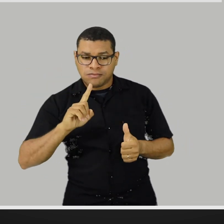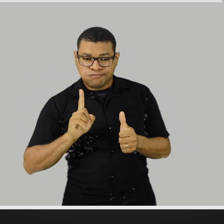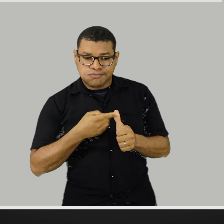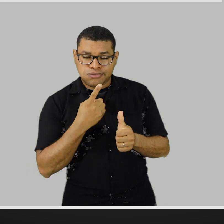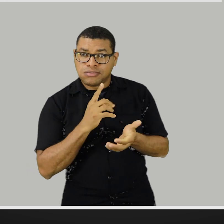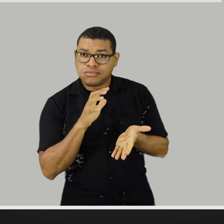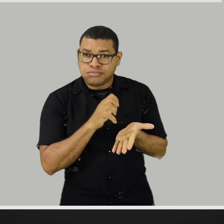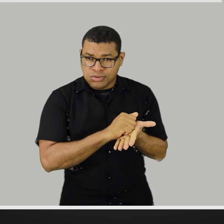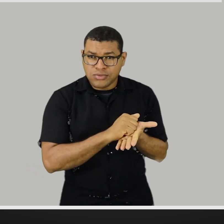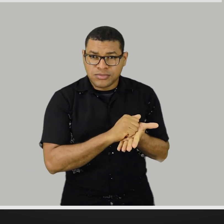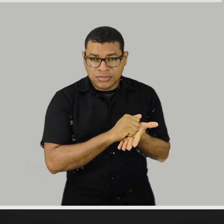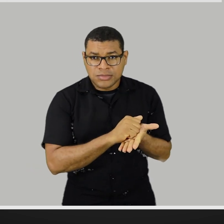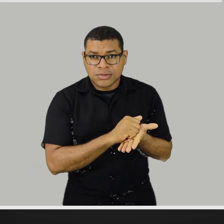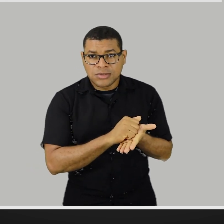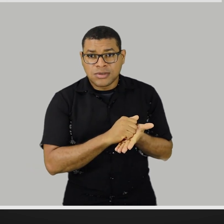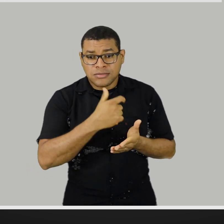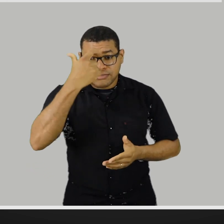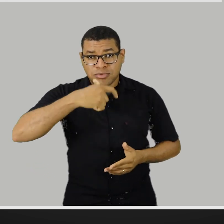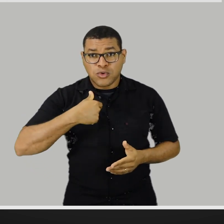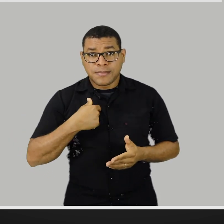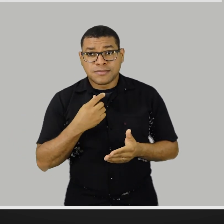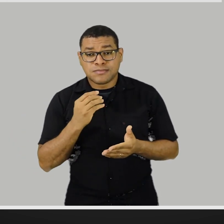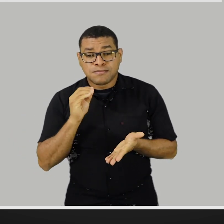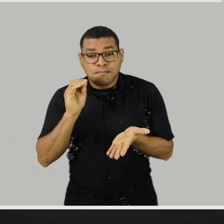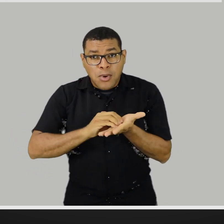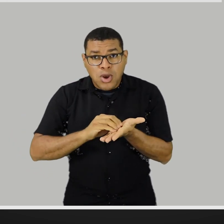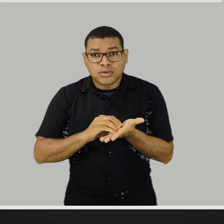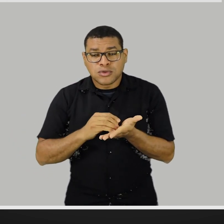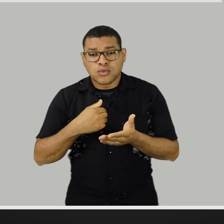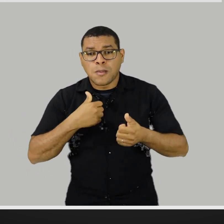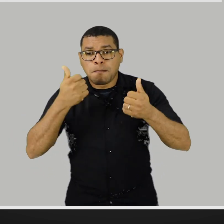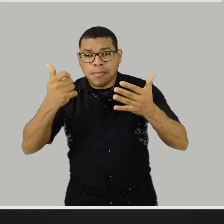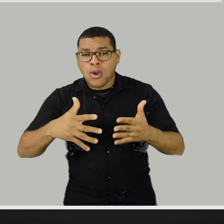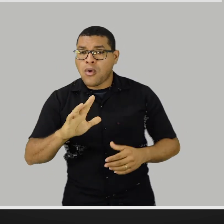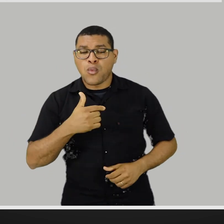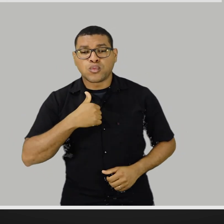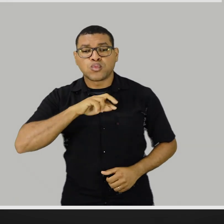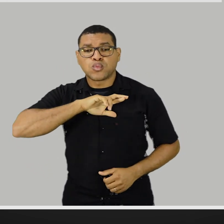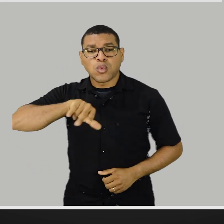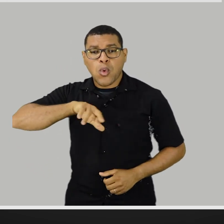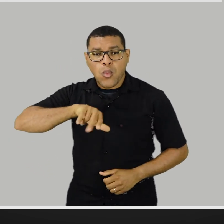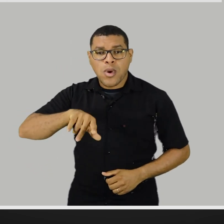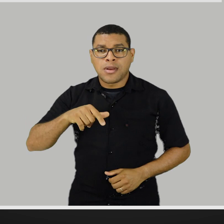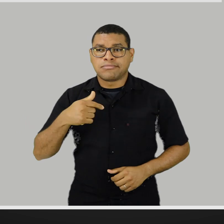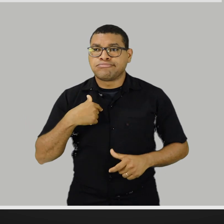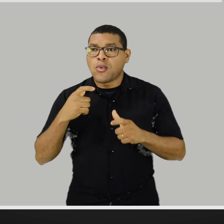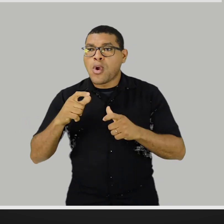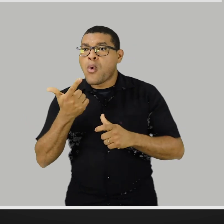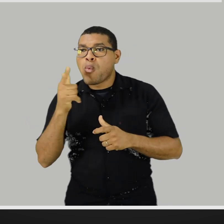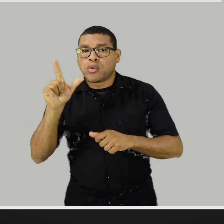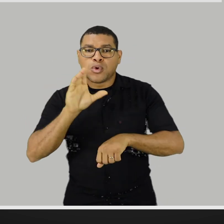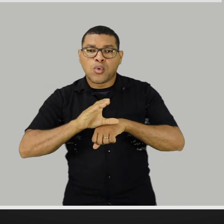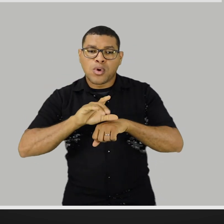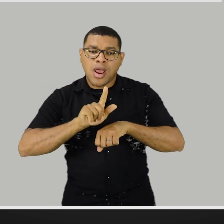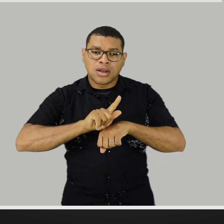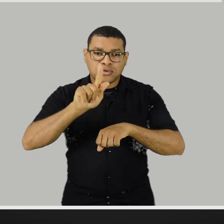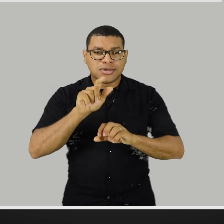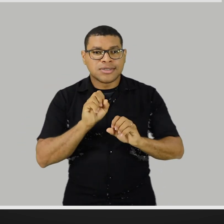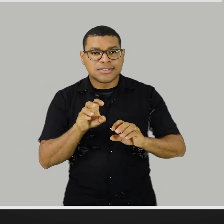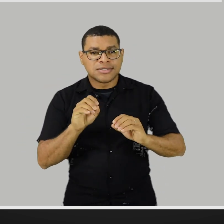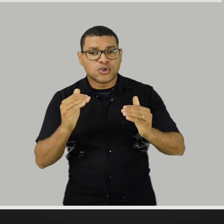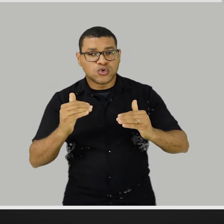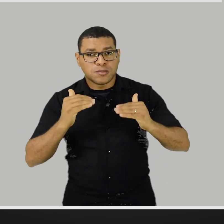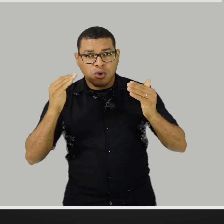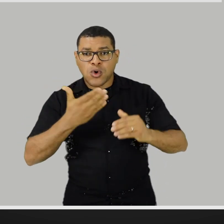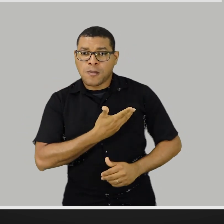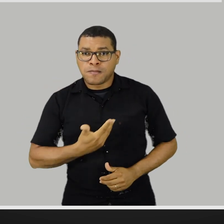declarar que não estará matriculado em curso de graduação de qualquer outra instituição pública de ensino superior no primeiro dia